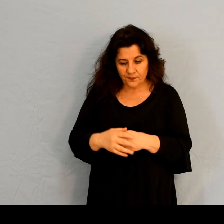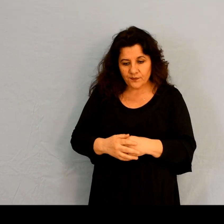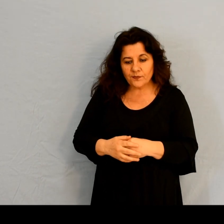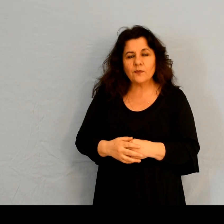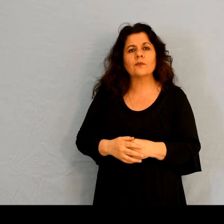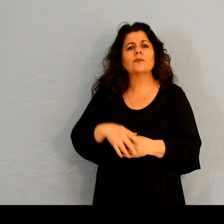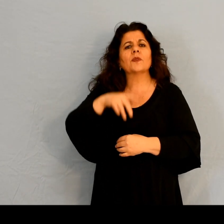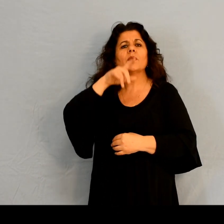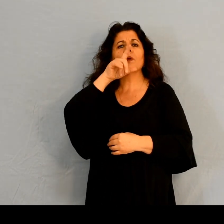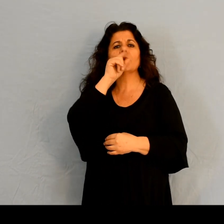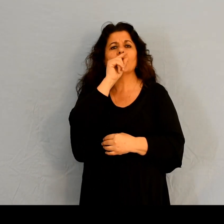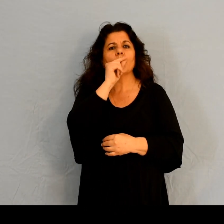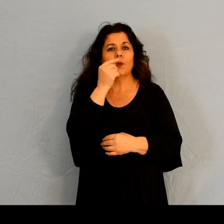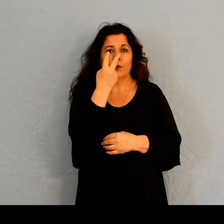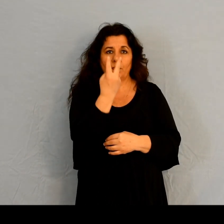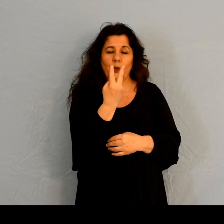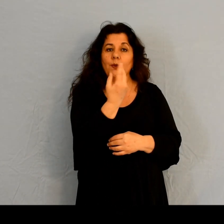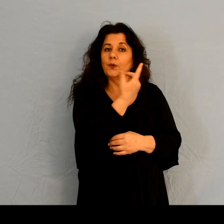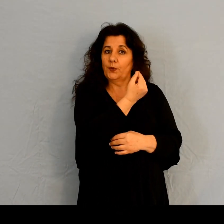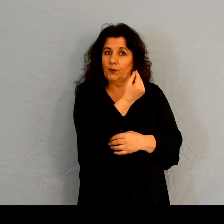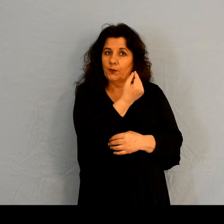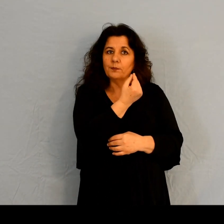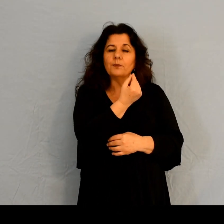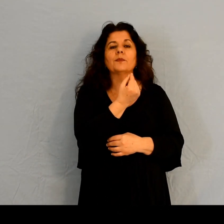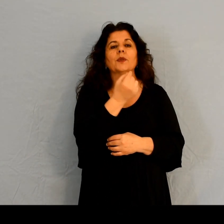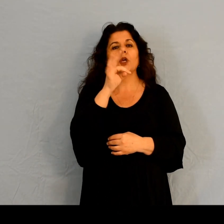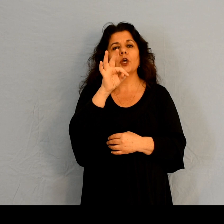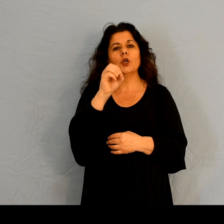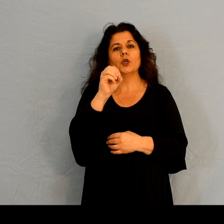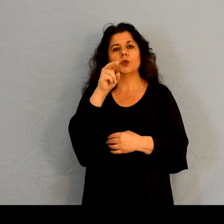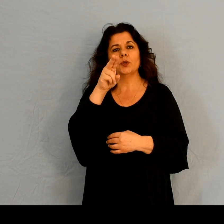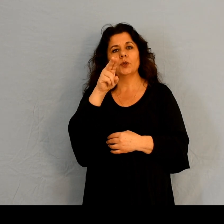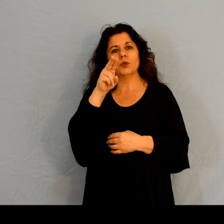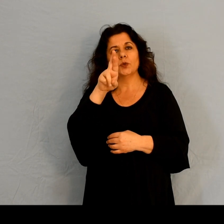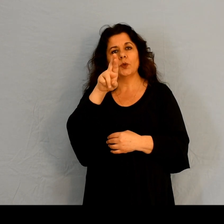Un couple de tourterelles ou deux petites colombes.